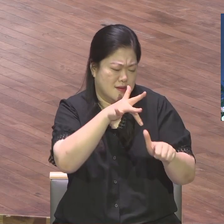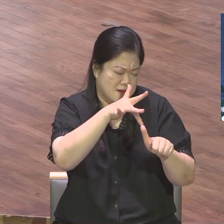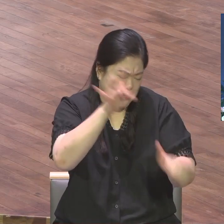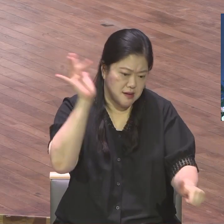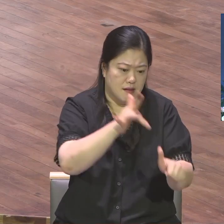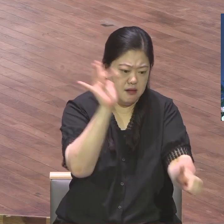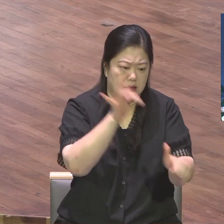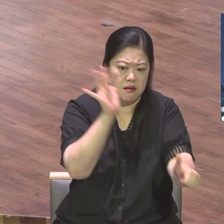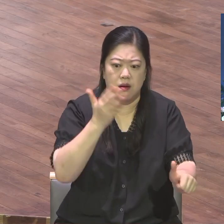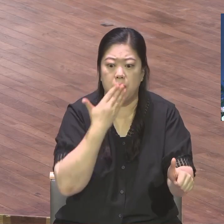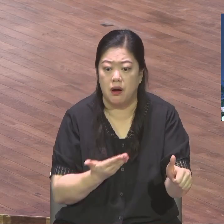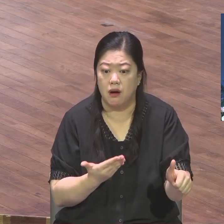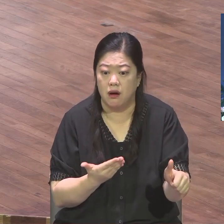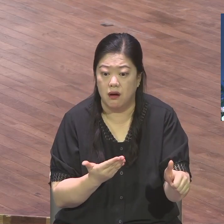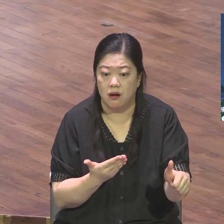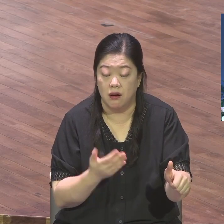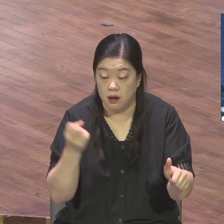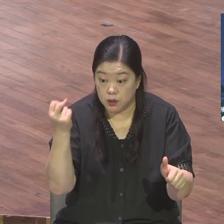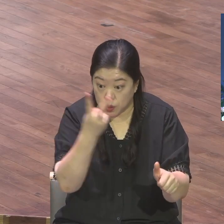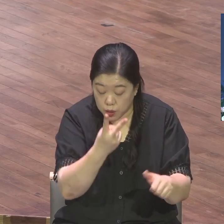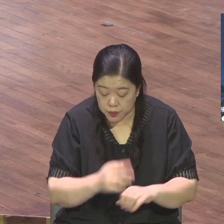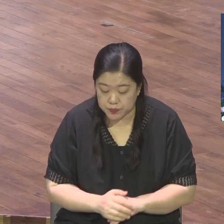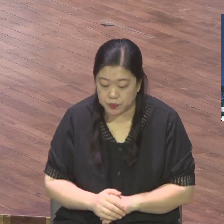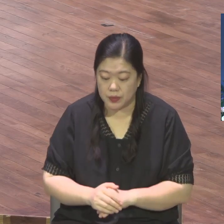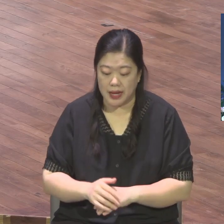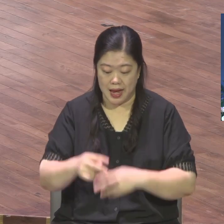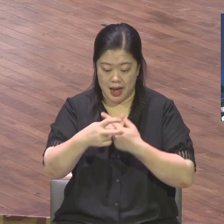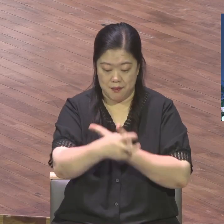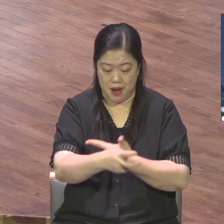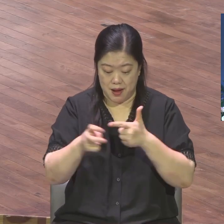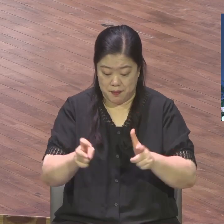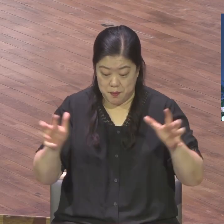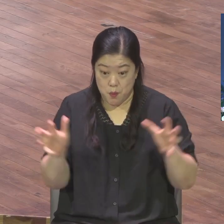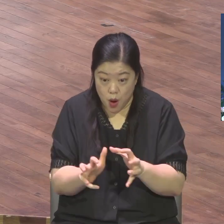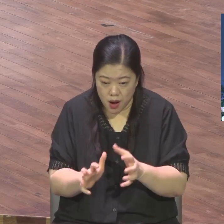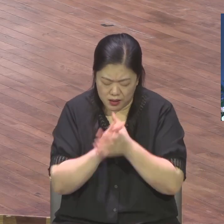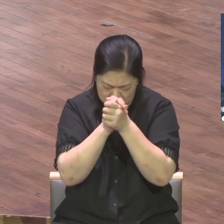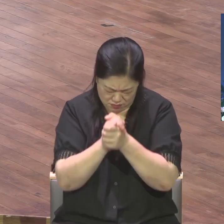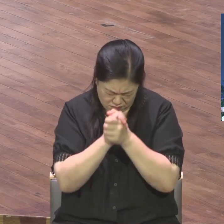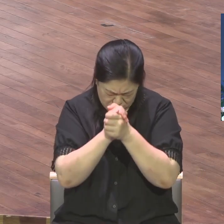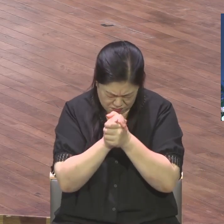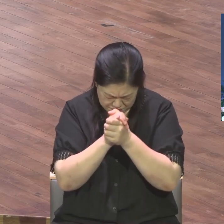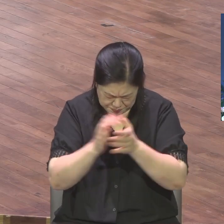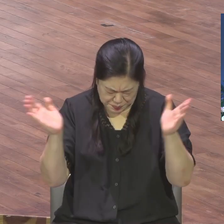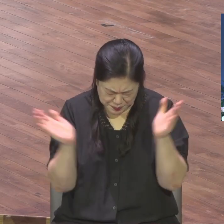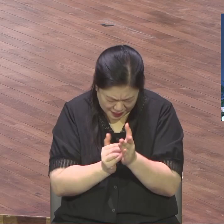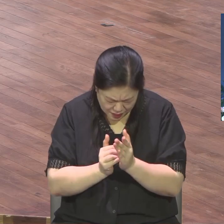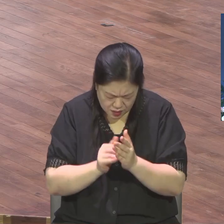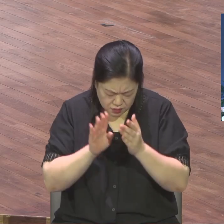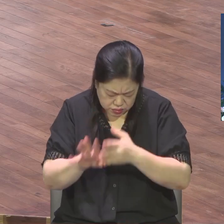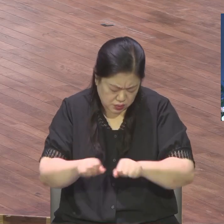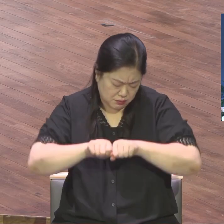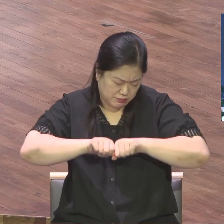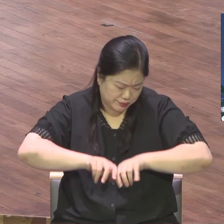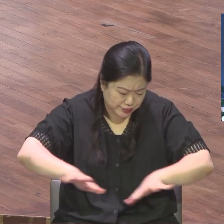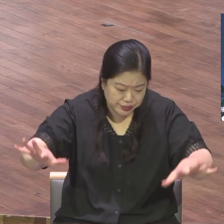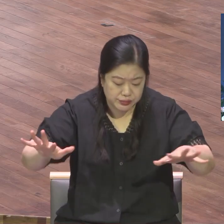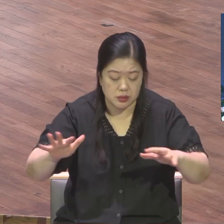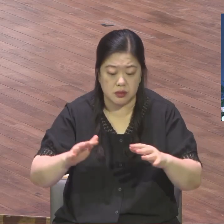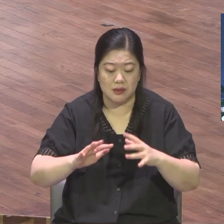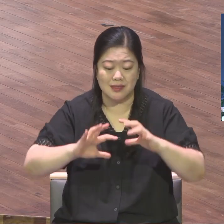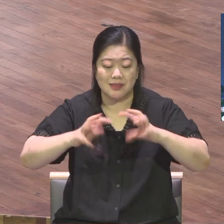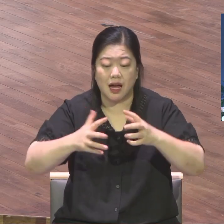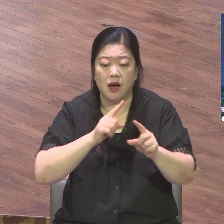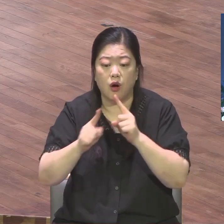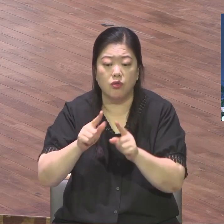보면 15개국 사람들이 복음을 들을 수 있도록 방언을 하고 그 나라 사람도 왔으니까 말씀 듣도록 이 지상 방언 천상